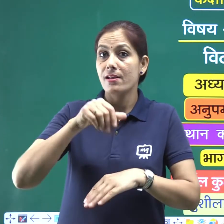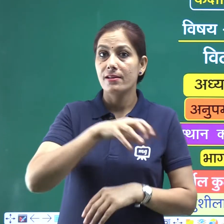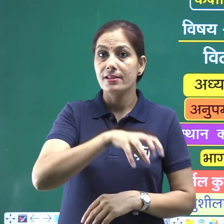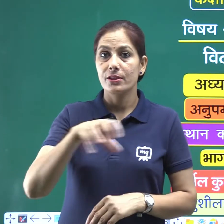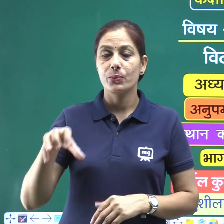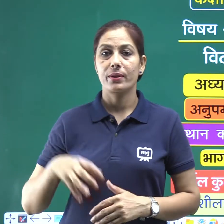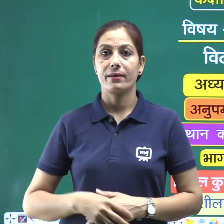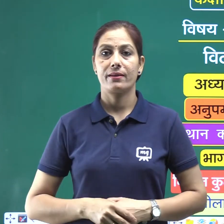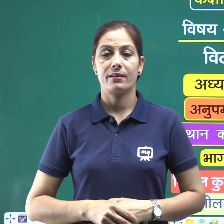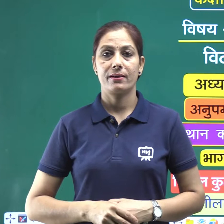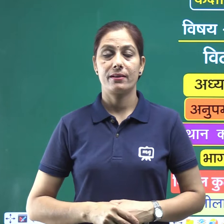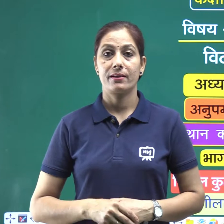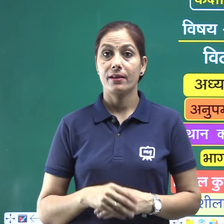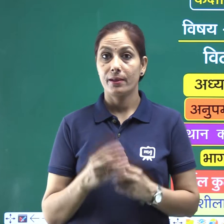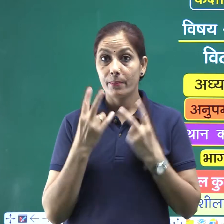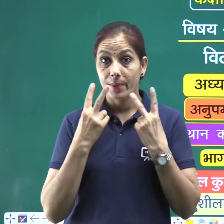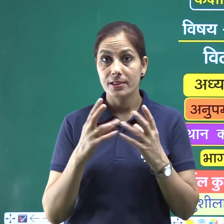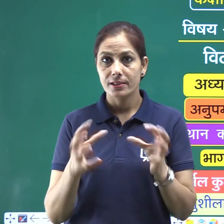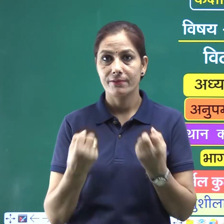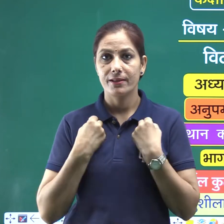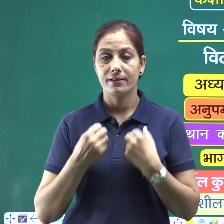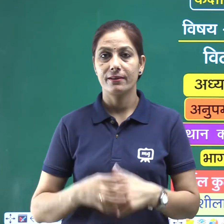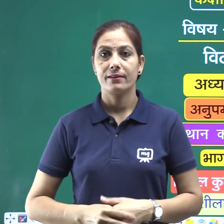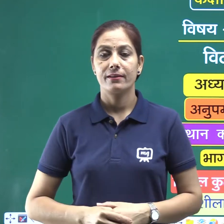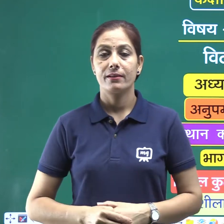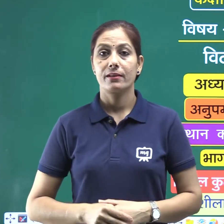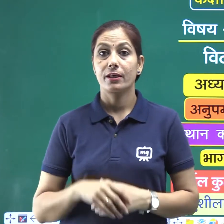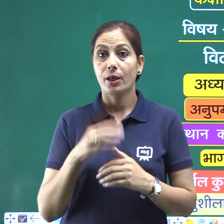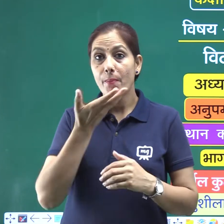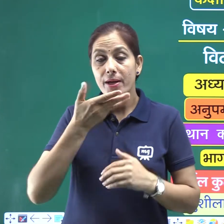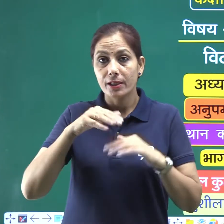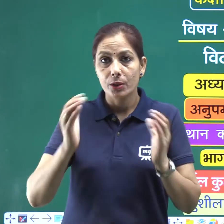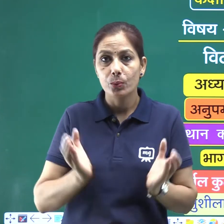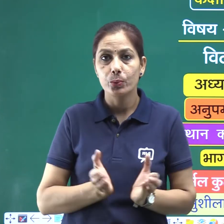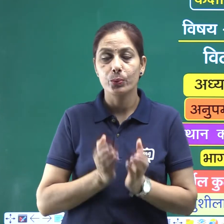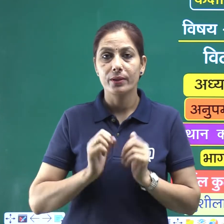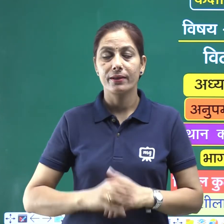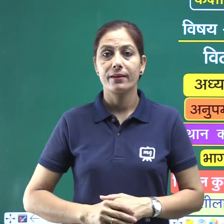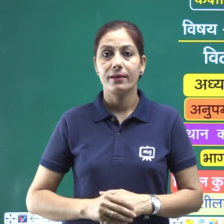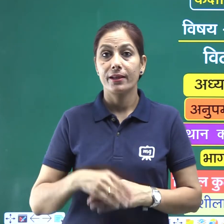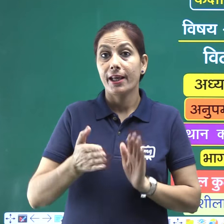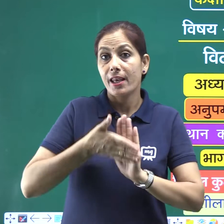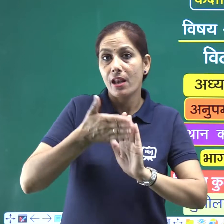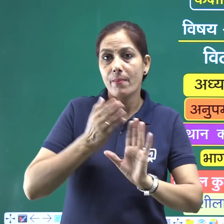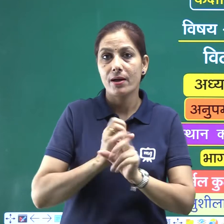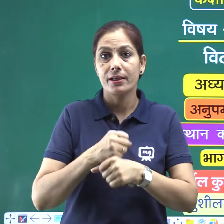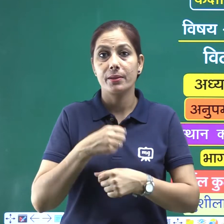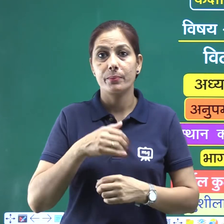में पाई जाने वाली कुइयों के निर्माण की